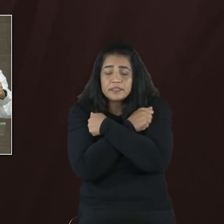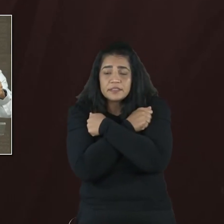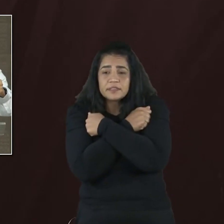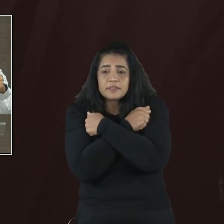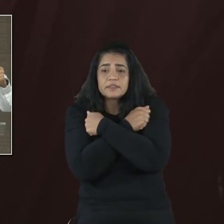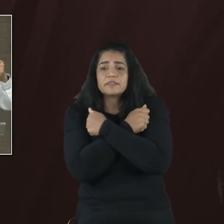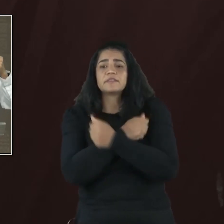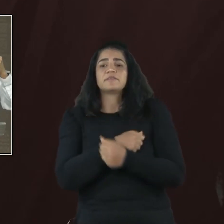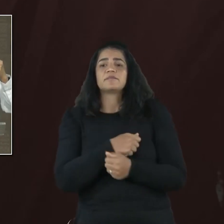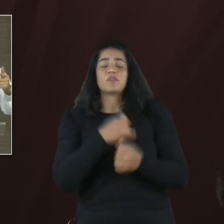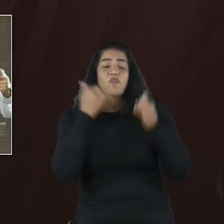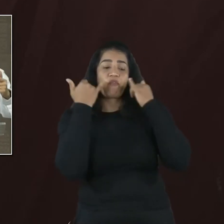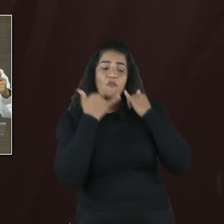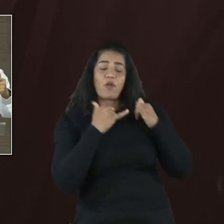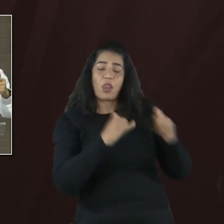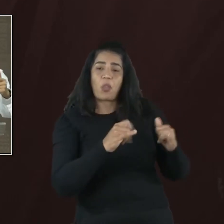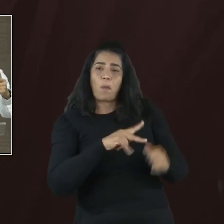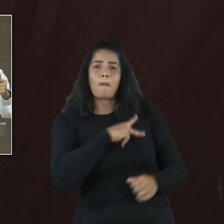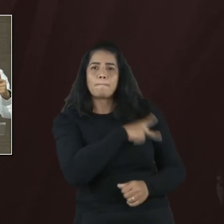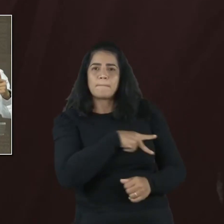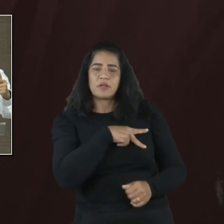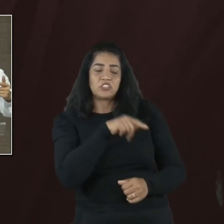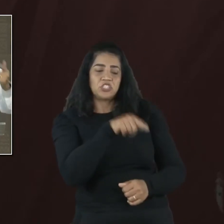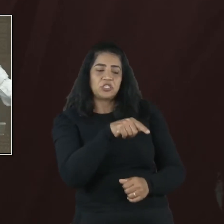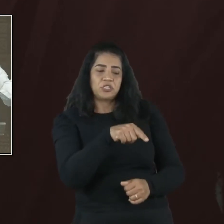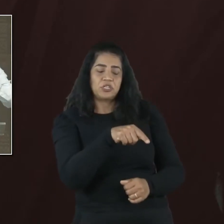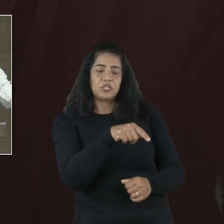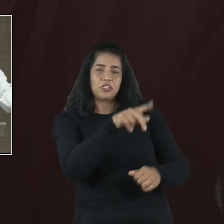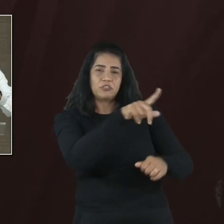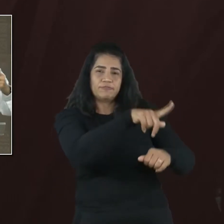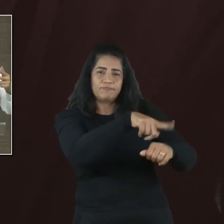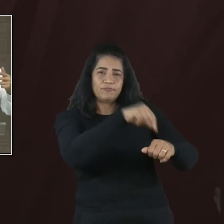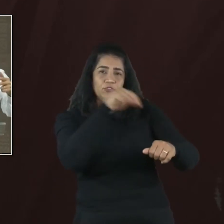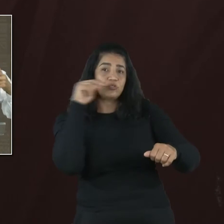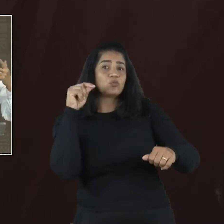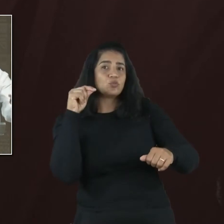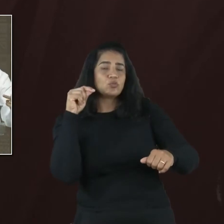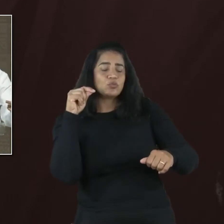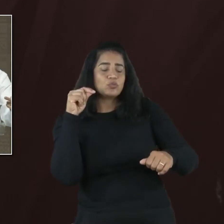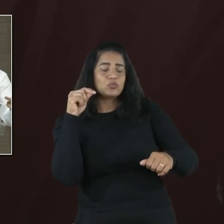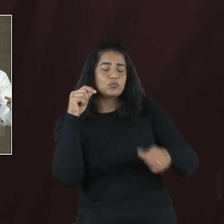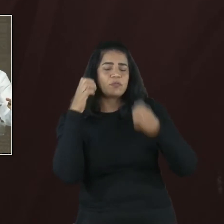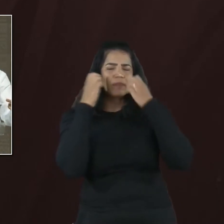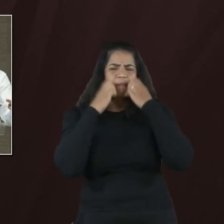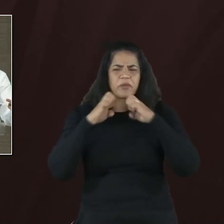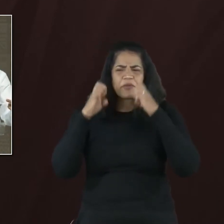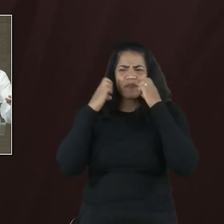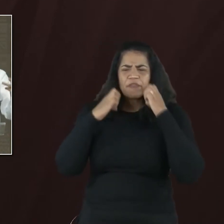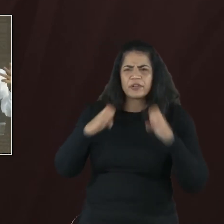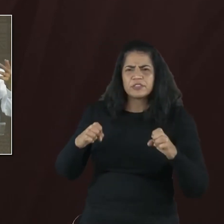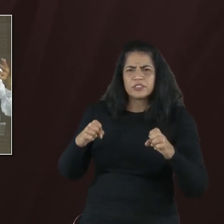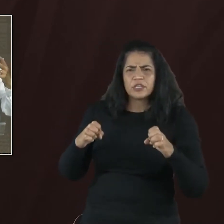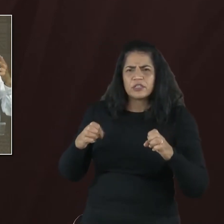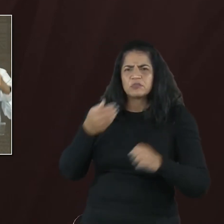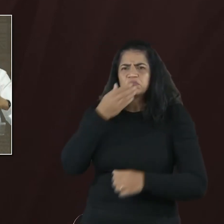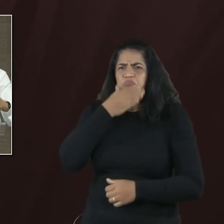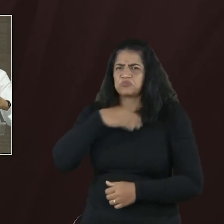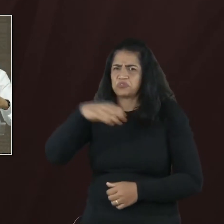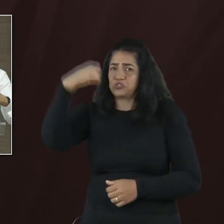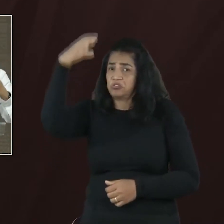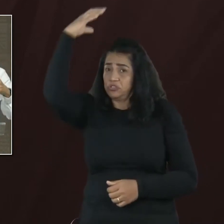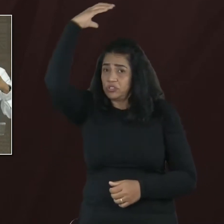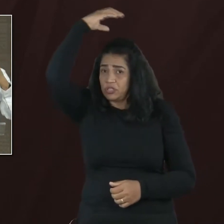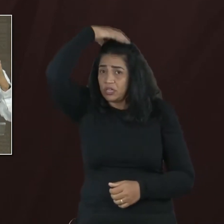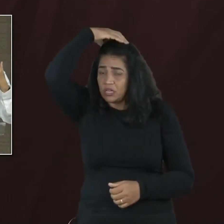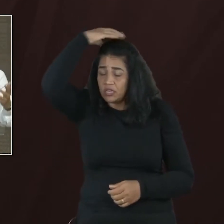gentios, perante reis, bem como perante os filhos de Israel. E o Senhor lhe mostrará